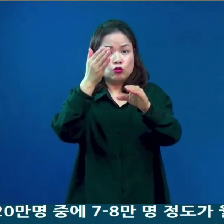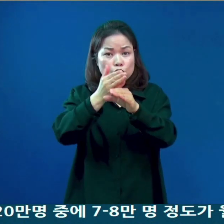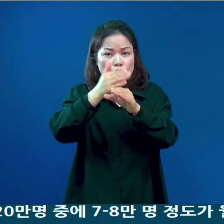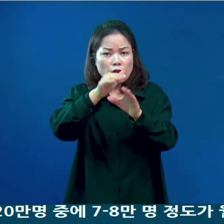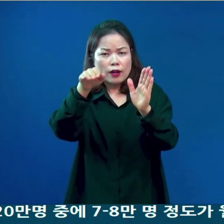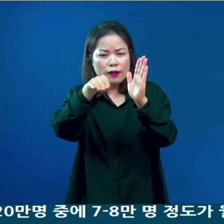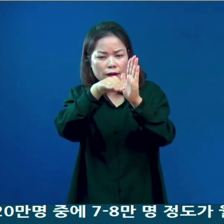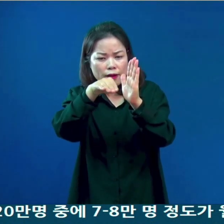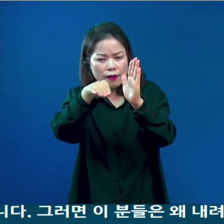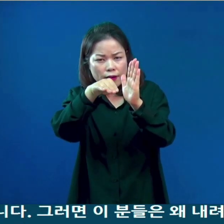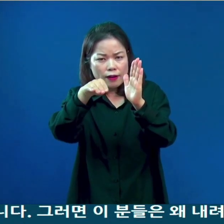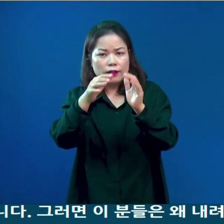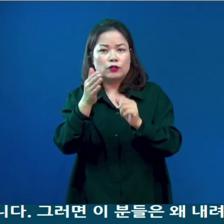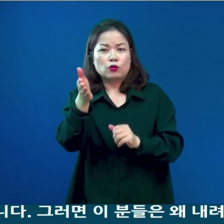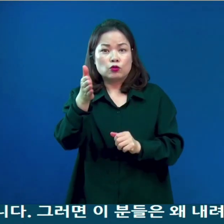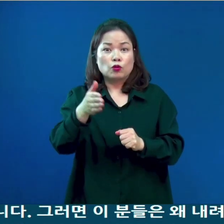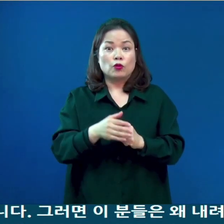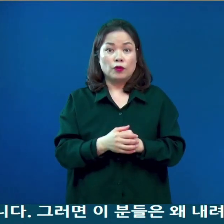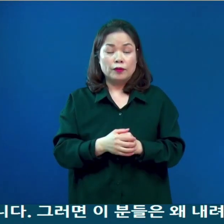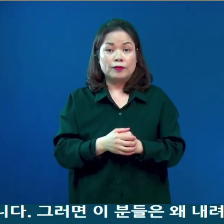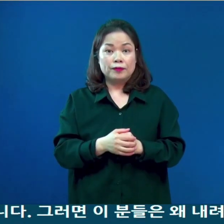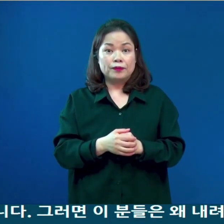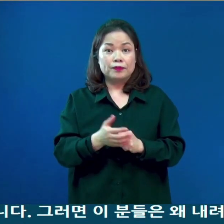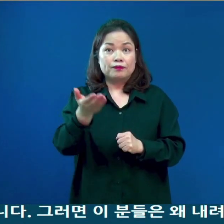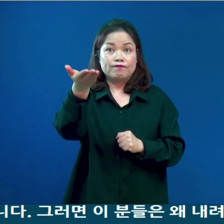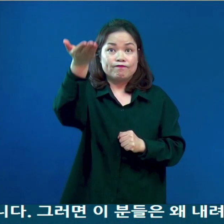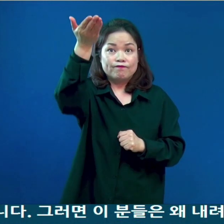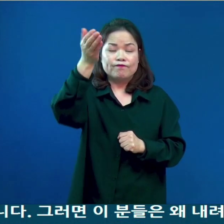중간층과 상류층이 있었겠죠.